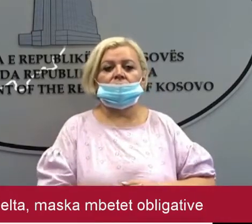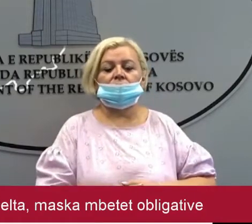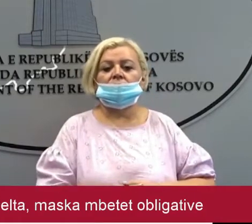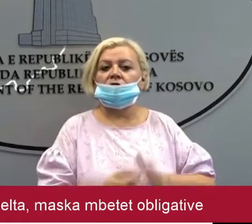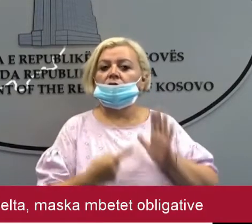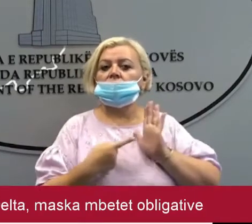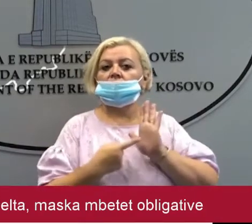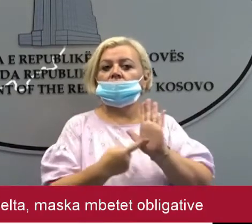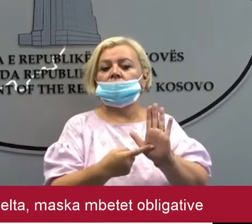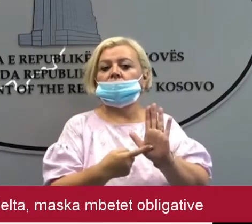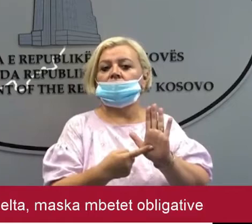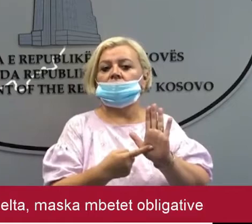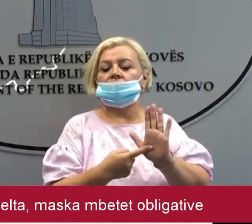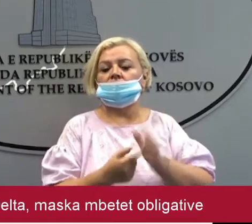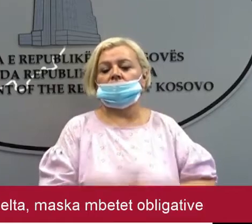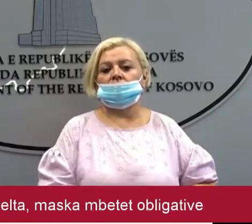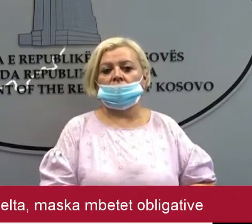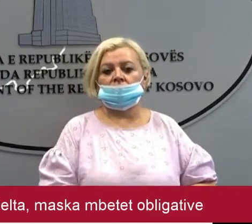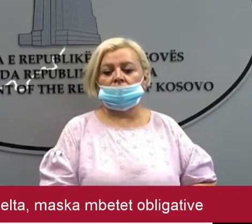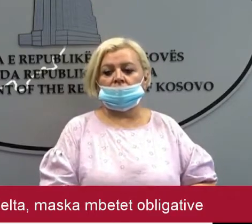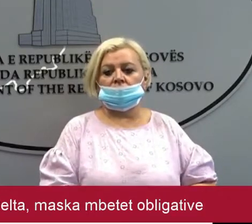nga dëshmitë e mëposhtme si